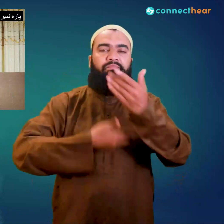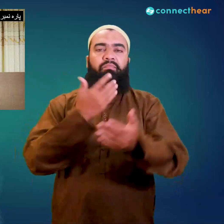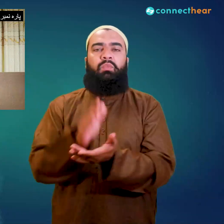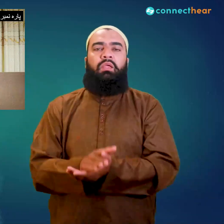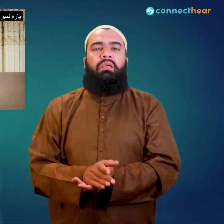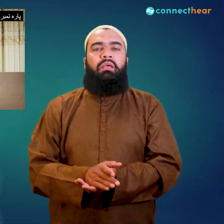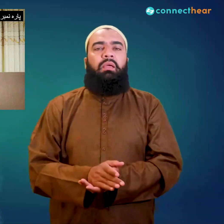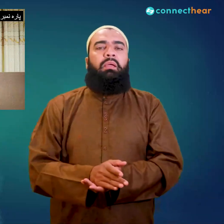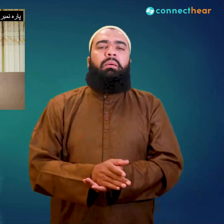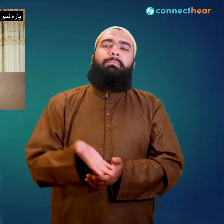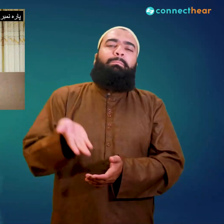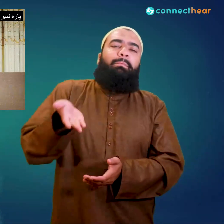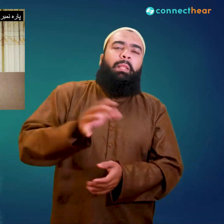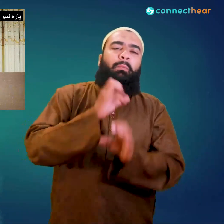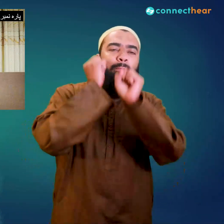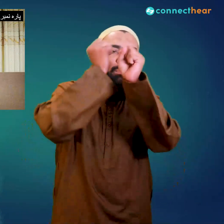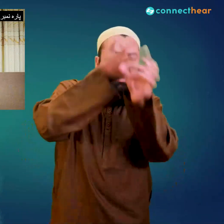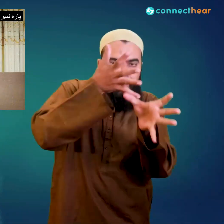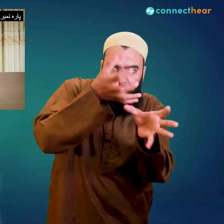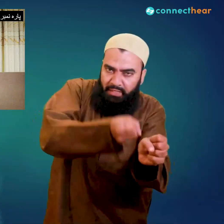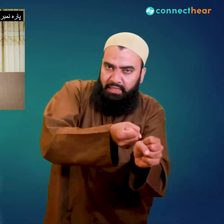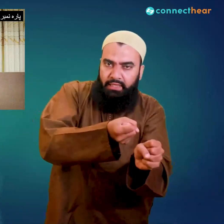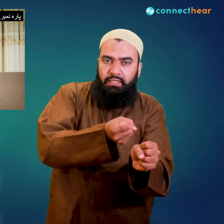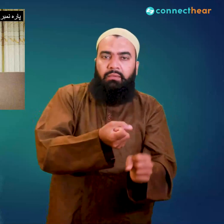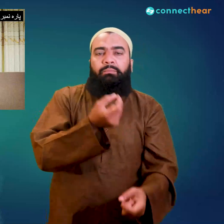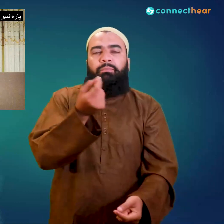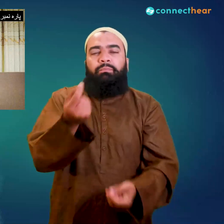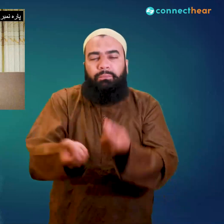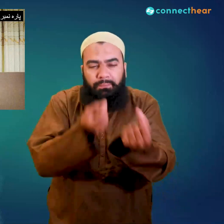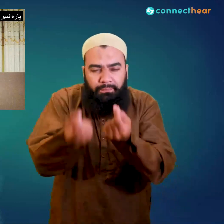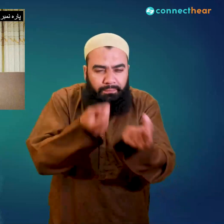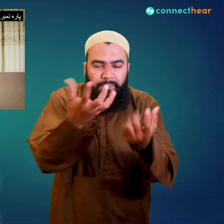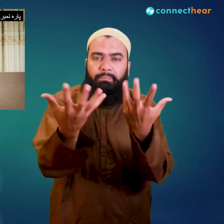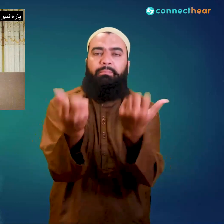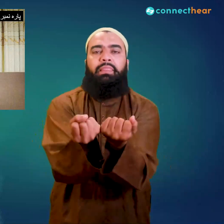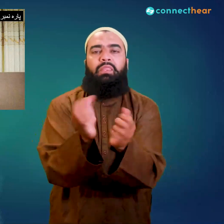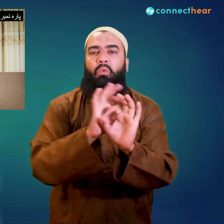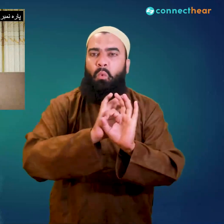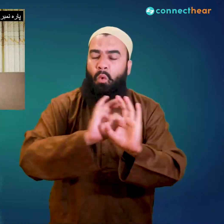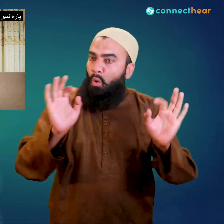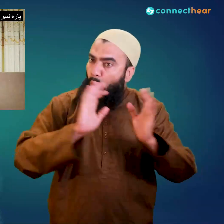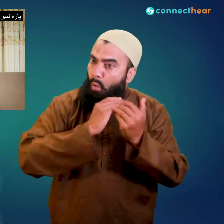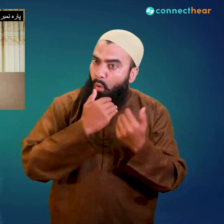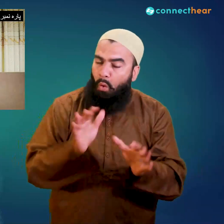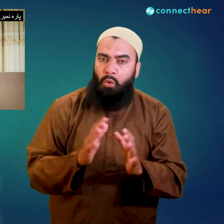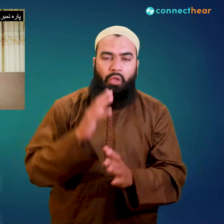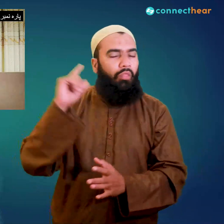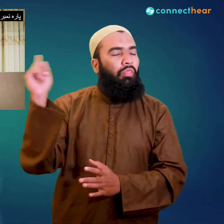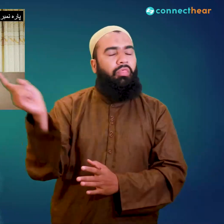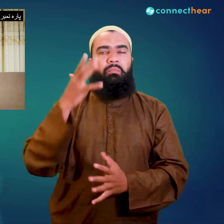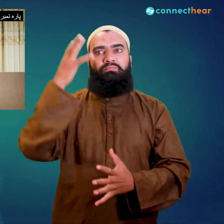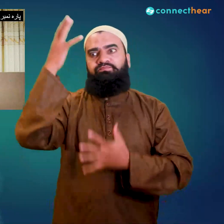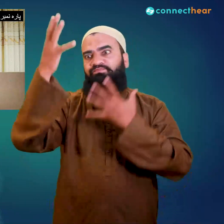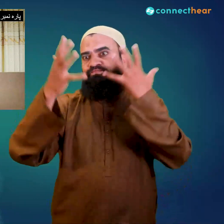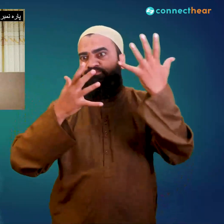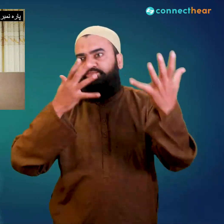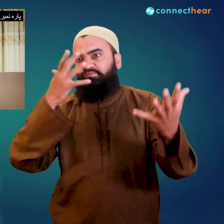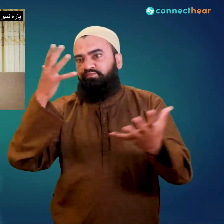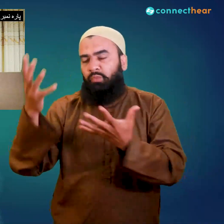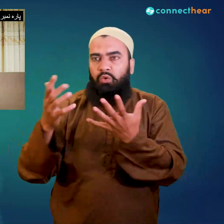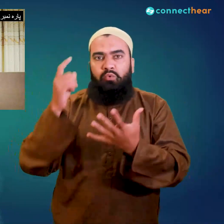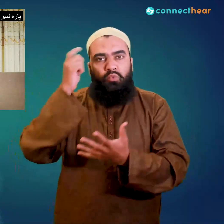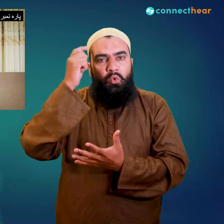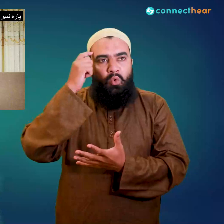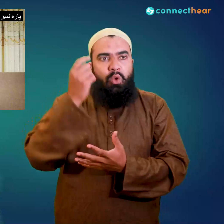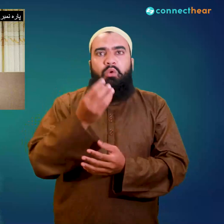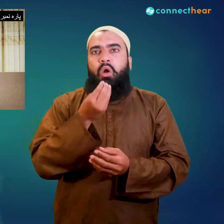جب دور دراز کے لوگوں کو یہ معلوم ہو گیا کہ مصر میں قیمتاً غلہ جو ہے وہ مل رہا ہے، تو یوسف علیہ